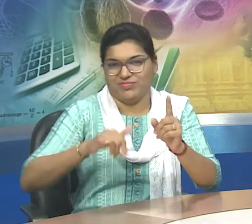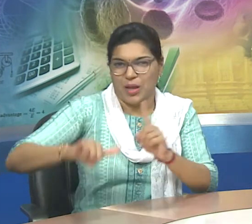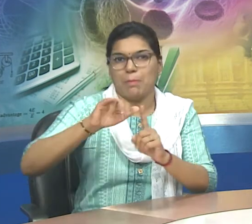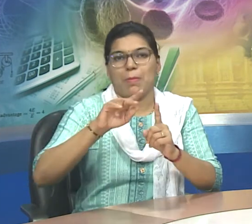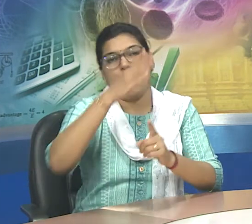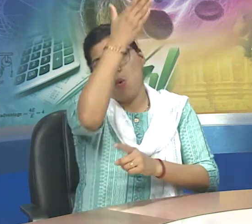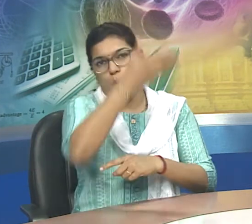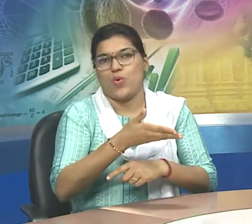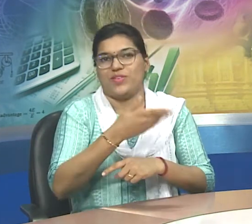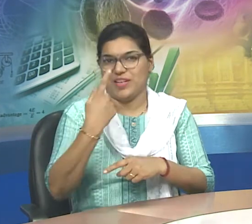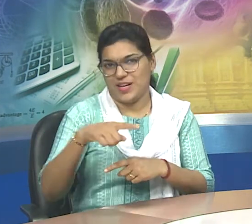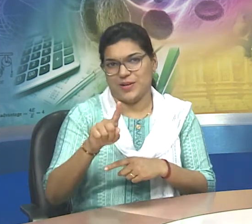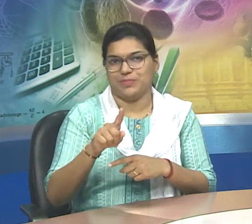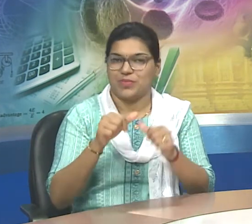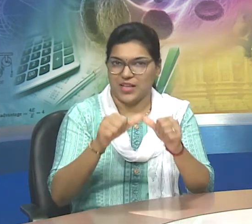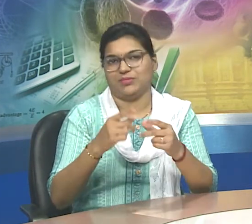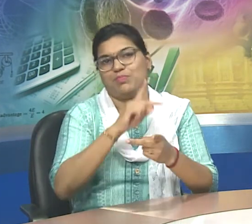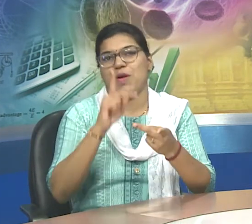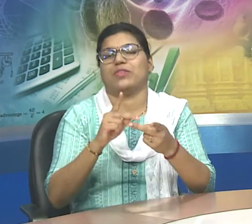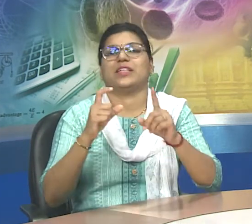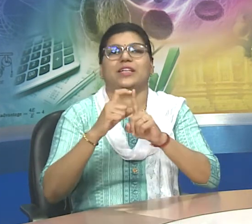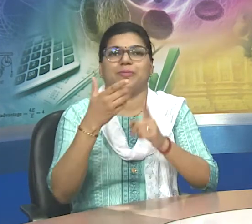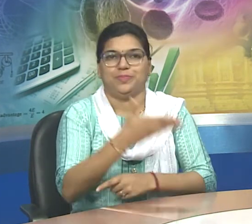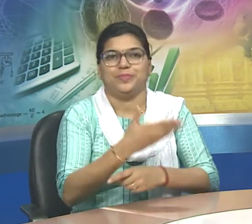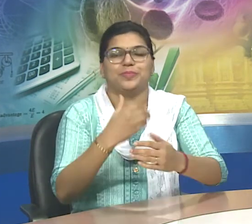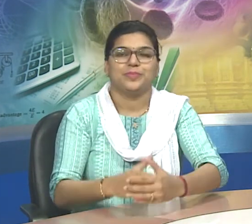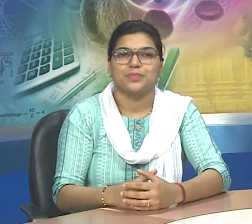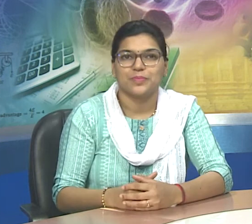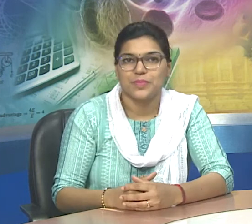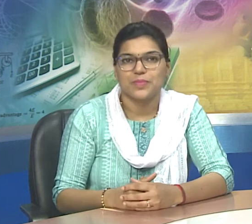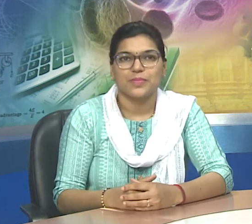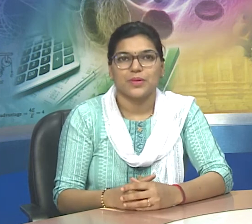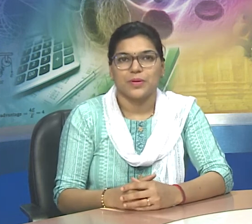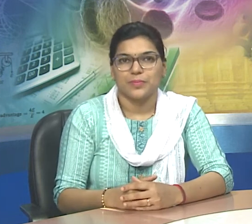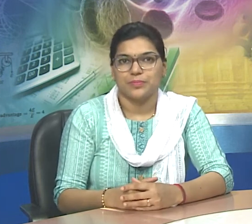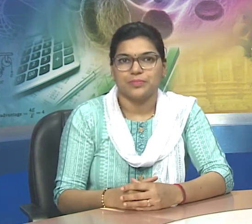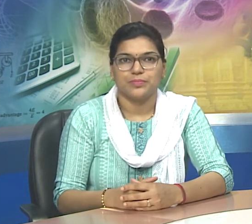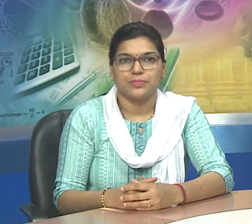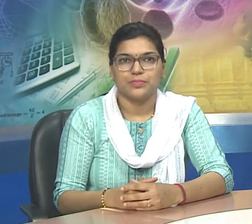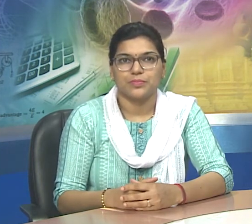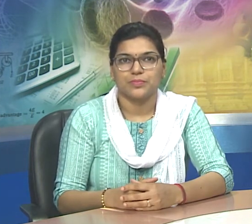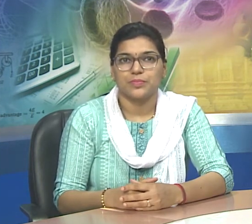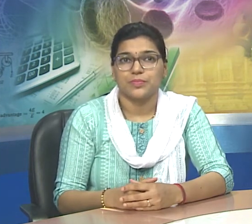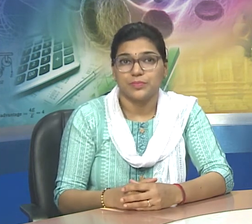क्योंकि एक नेशनैलिटी अर्थात राष्ट्र में सभी बिंदु शामिल होते हैं तो इसलिए डी इसका आंसर है।